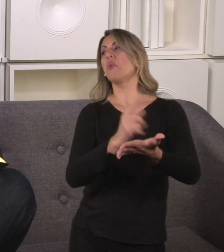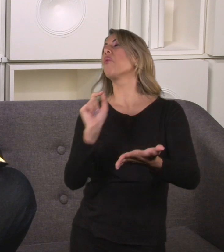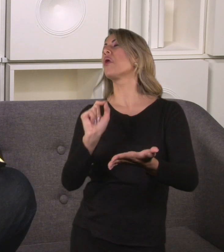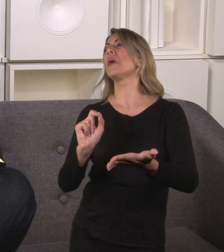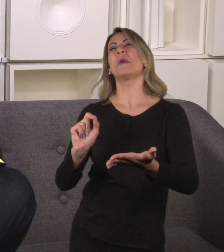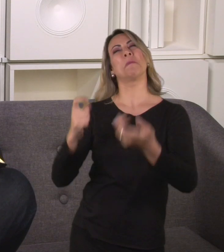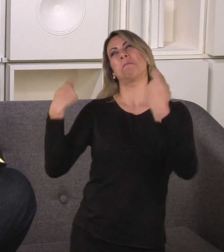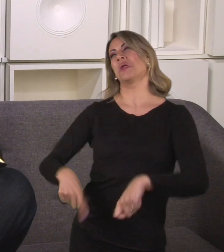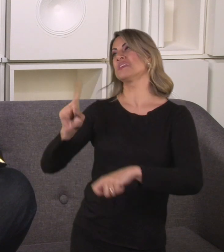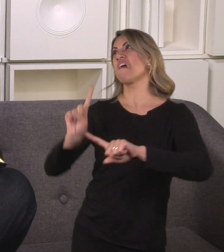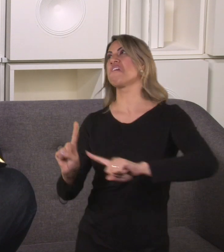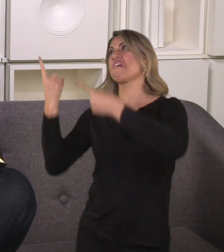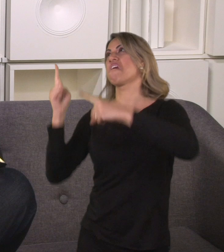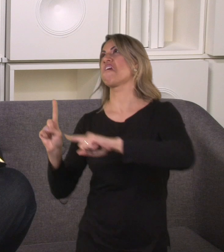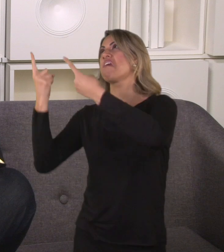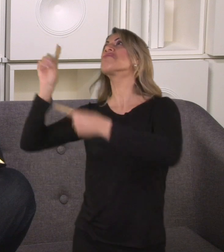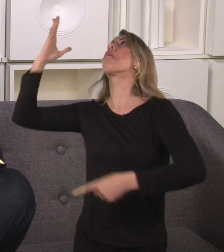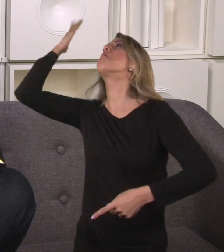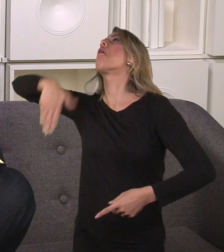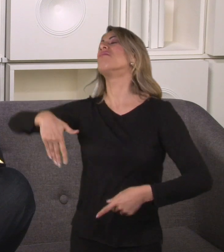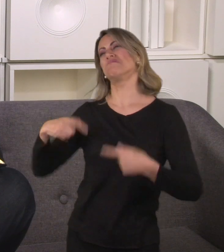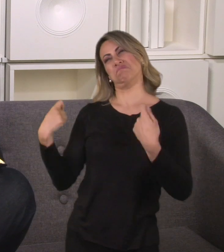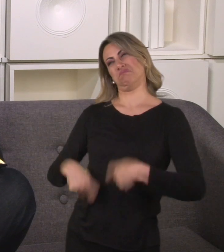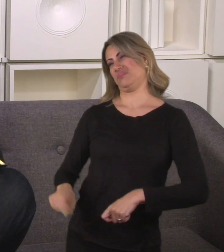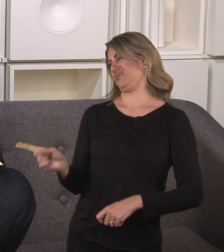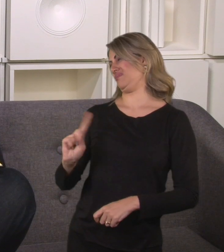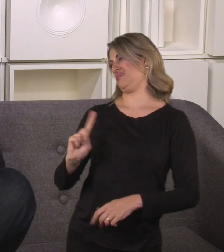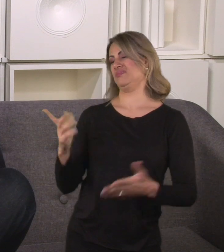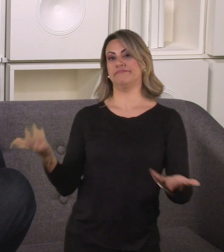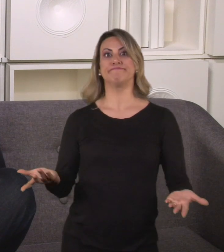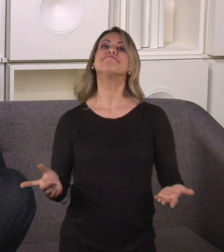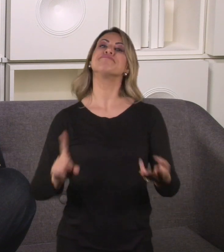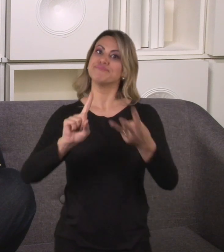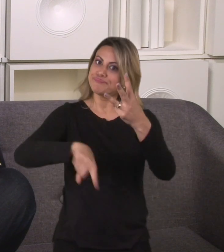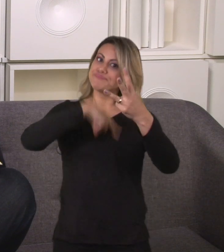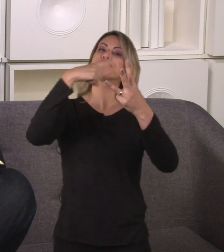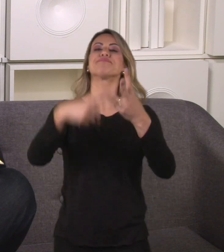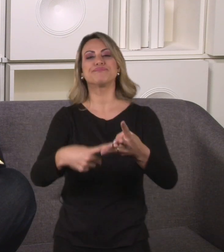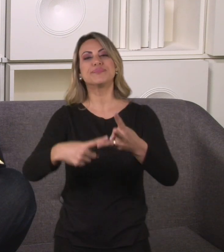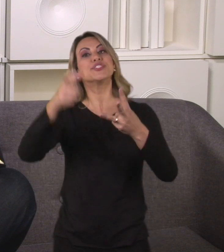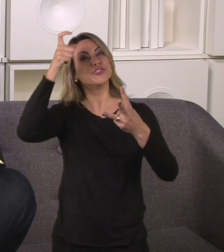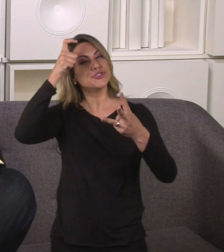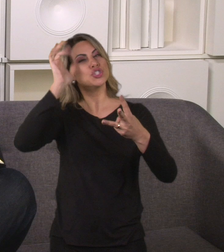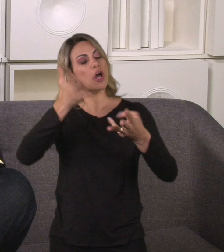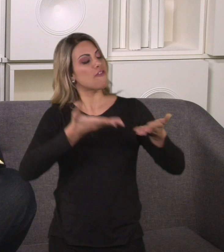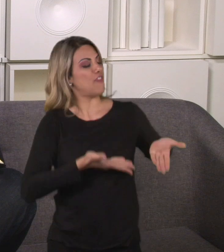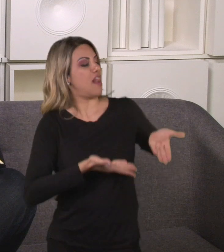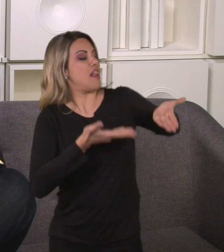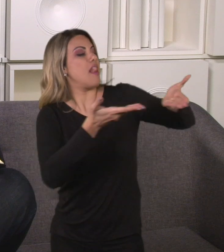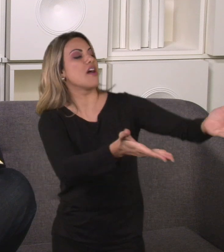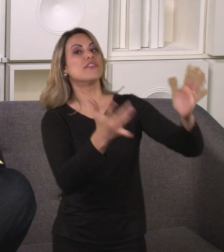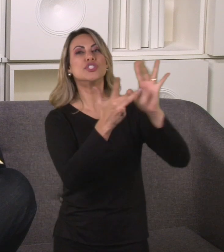o Senhor, o seu Deus. Depois o diabo o levou a um monte muito alto e mostrou-lhe todos os reinos do